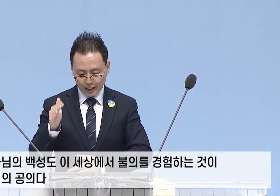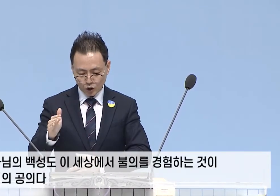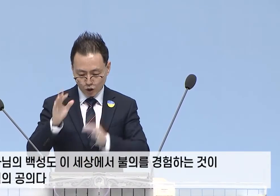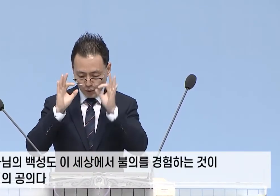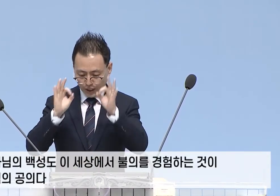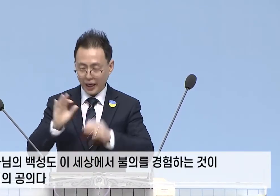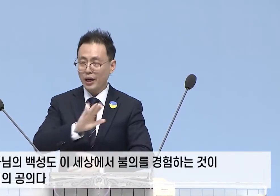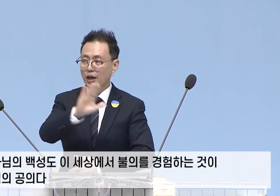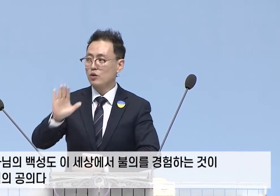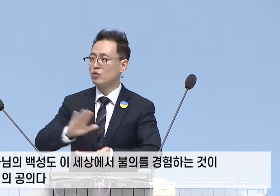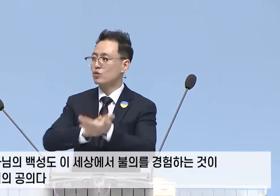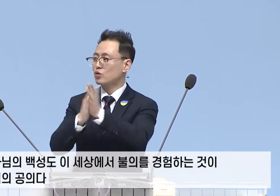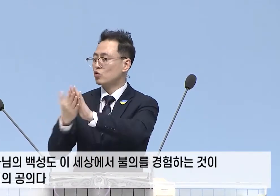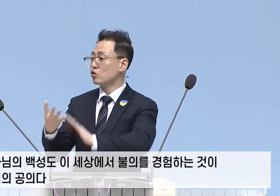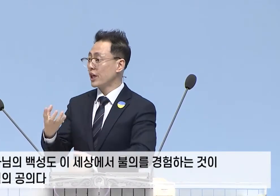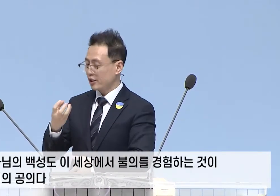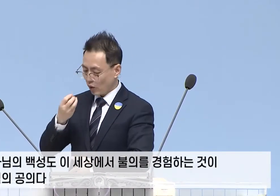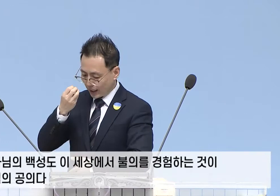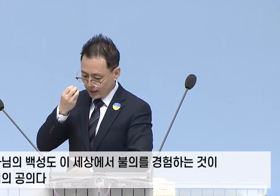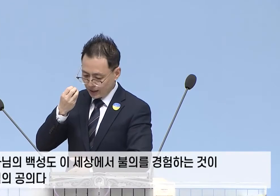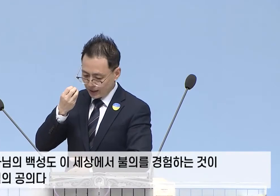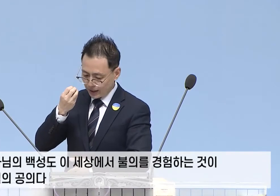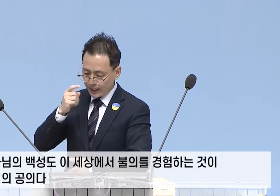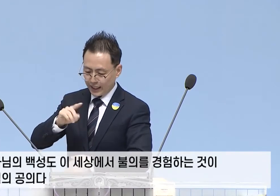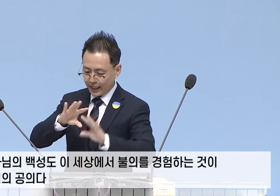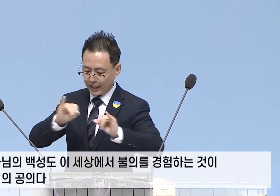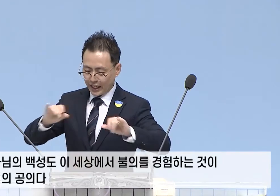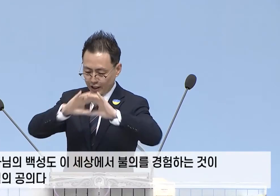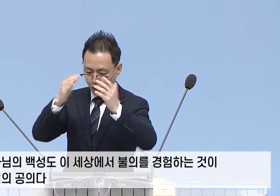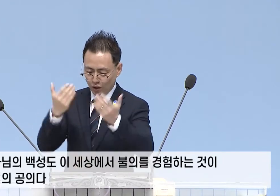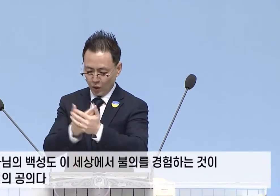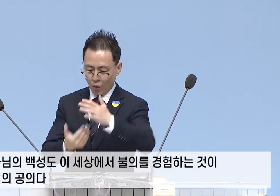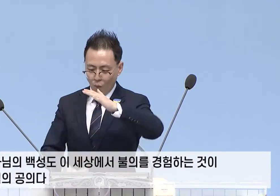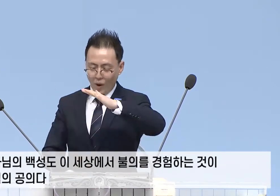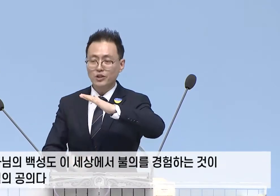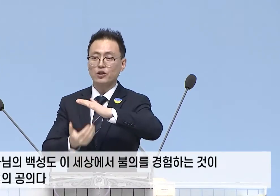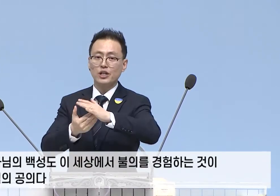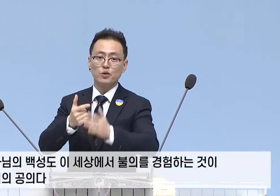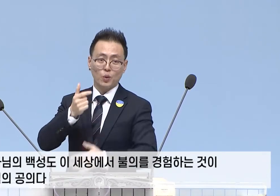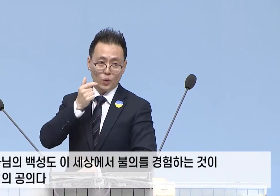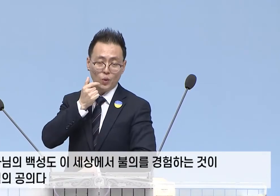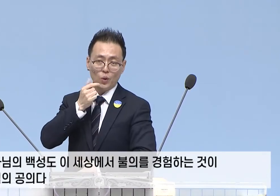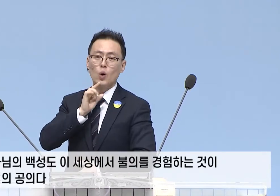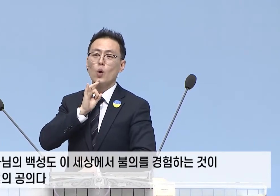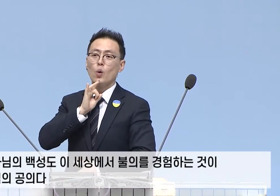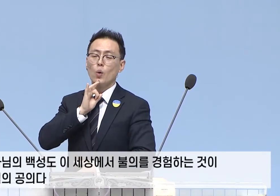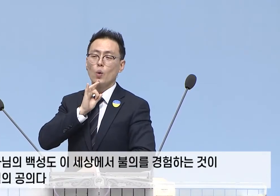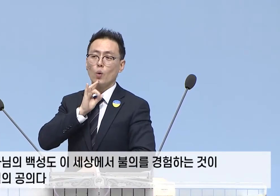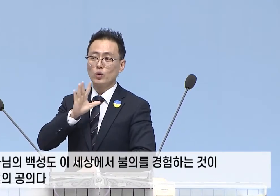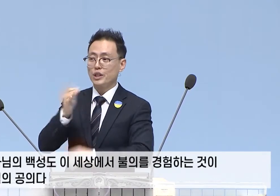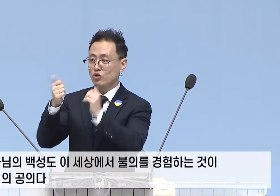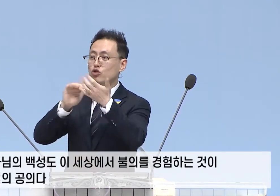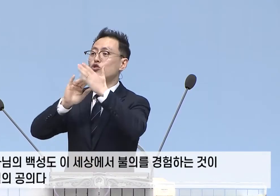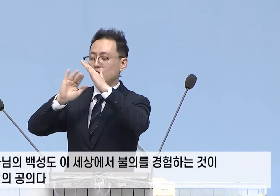조직신학적으로 볼 때 우리의 성화는 이 땅에서 완성될 수 없고 오직 죽은